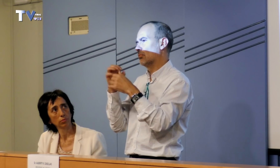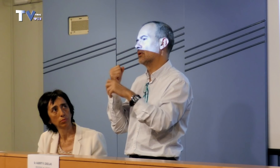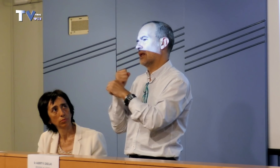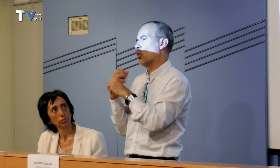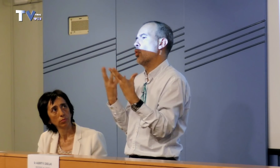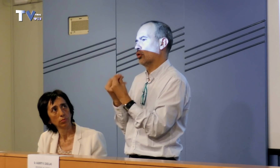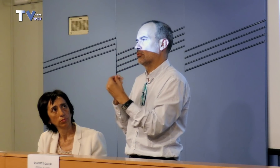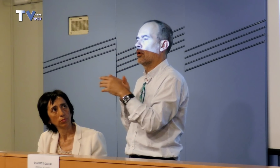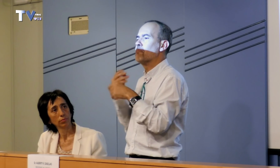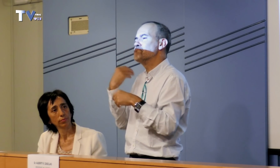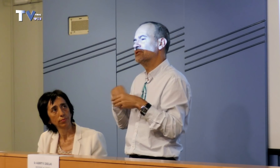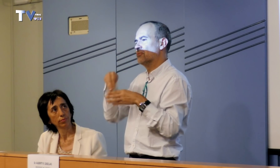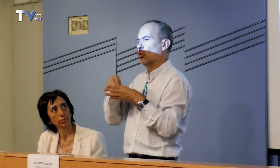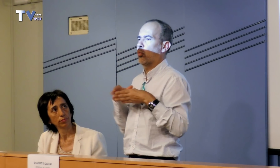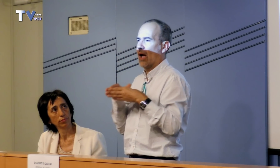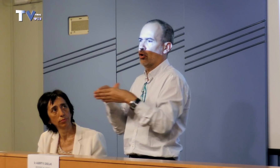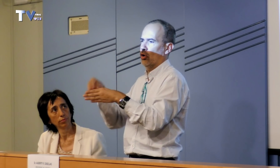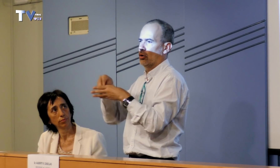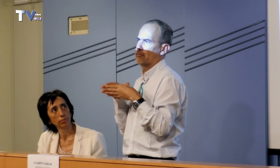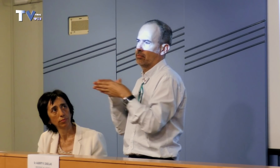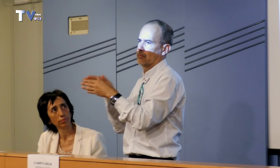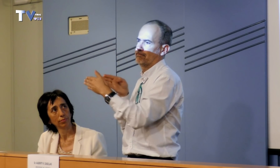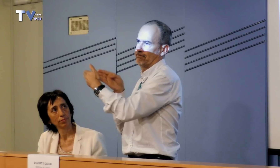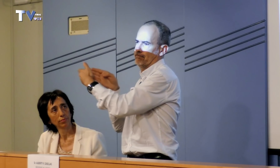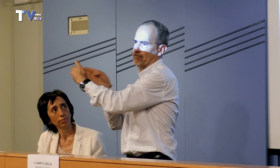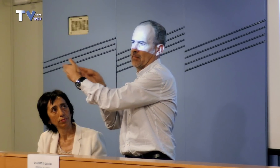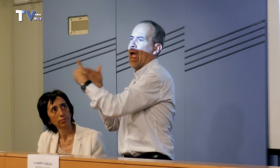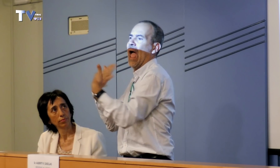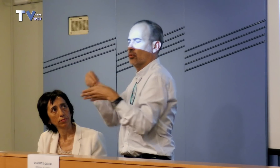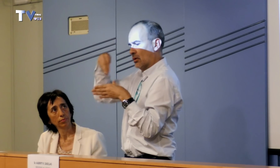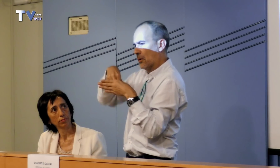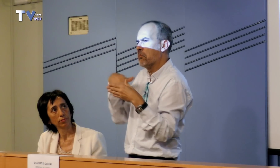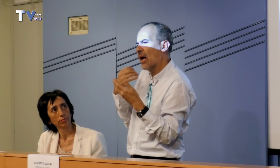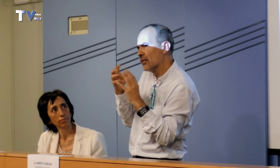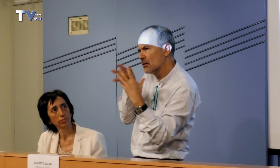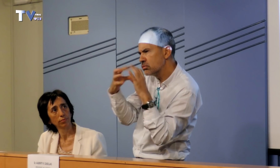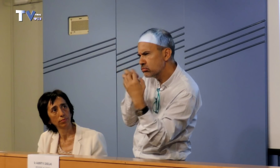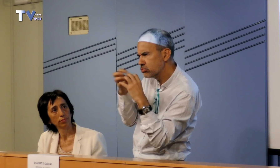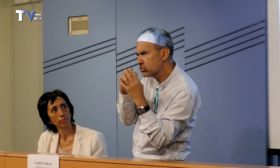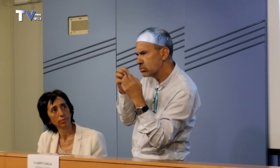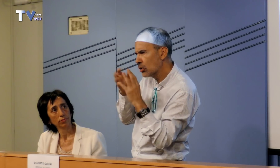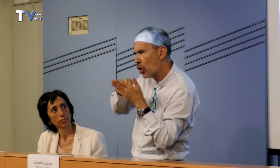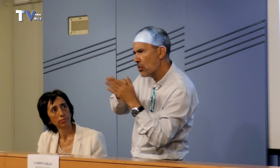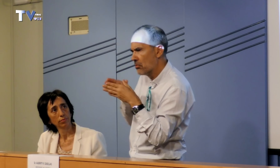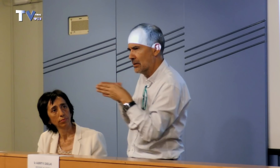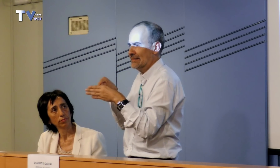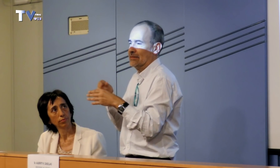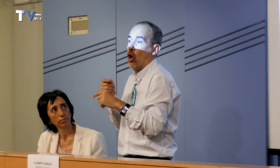ens falta. Hem de treballar junts, hem de sentir-nos que estem dintre del mateix vaixell, que anem trencant i obrint portes, hem de